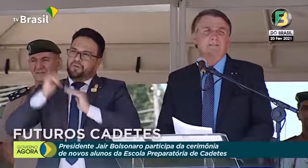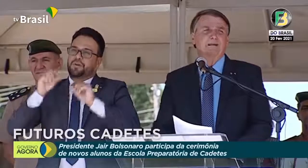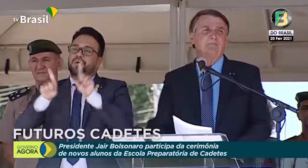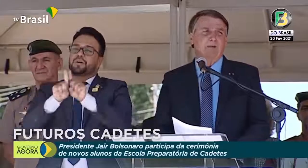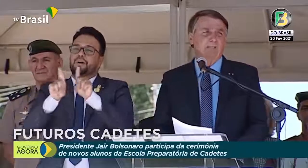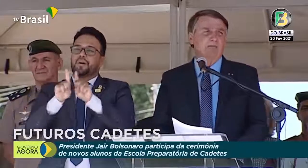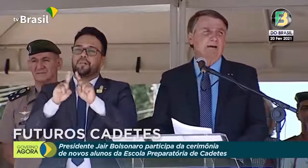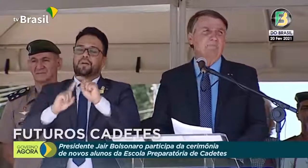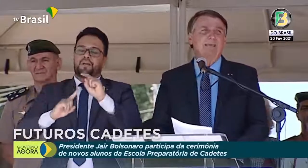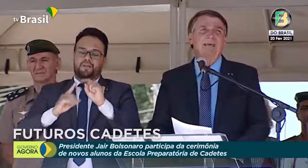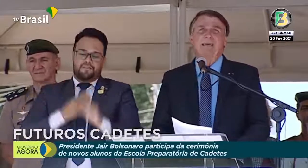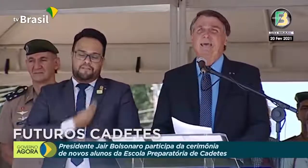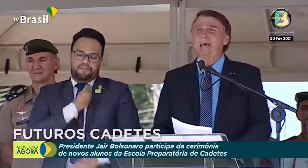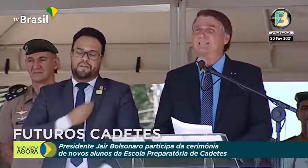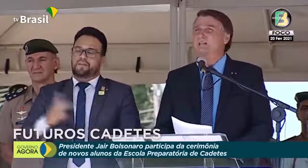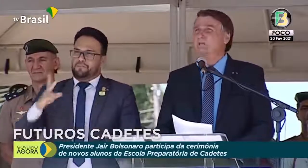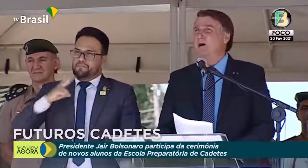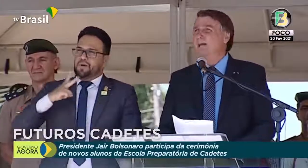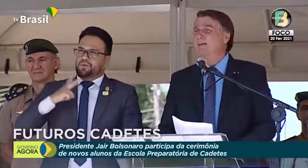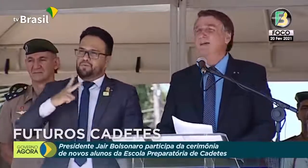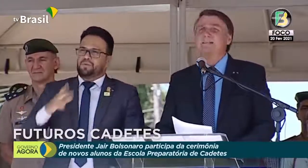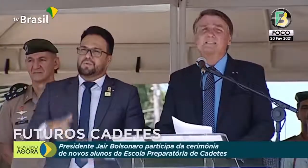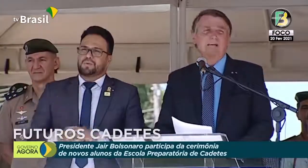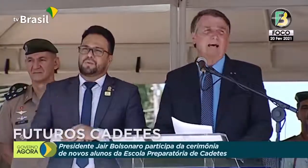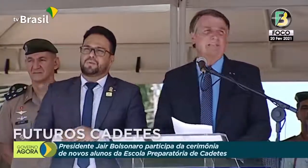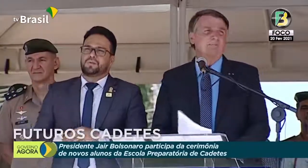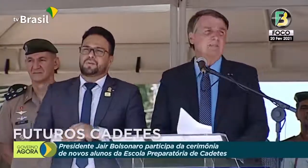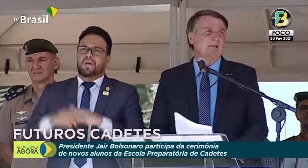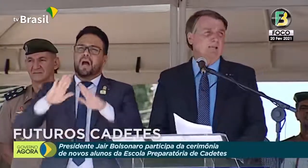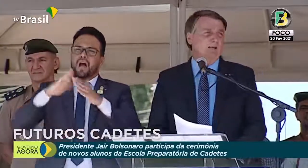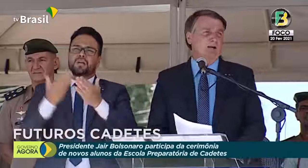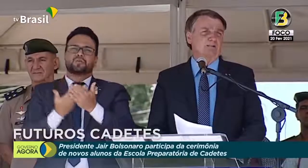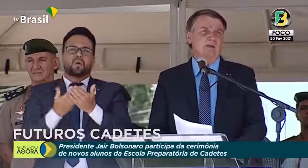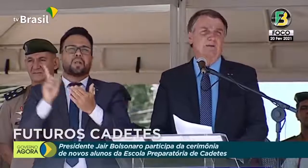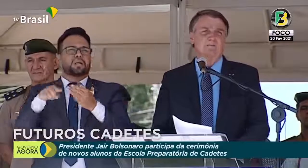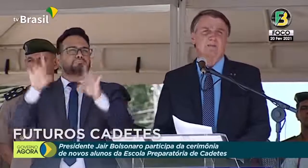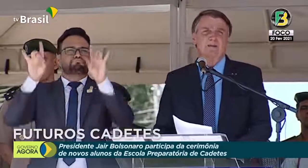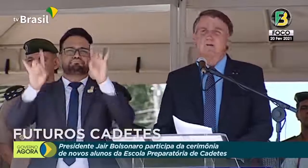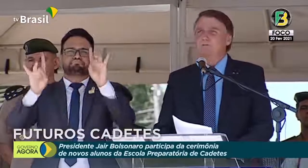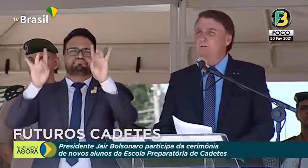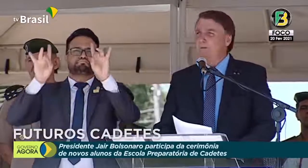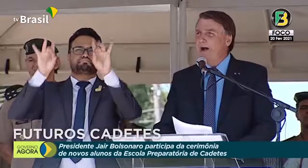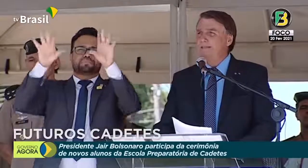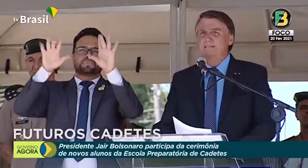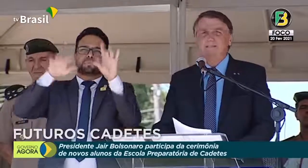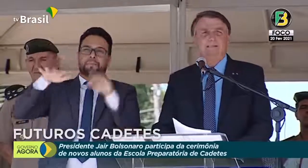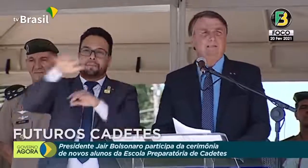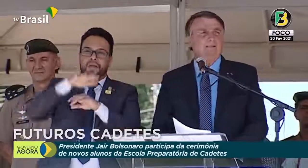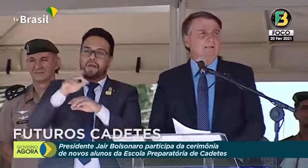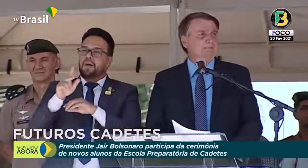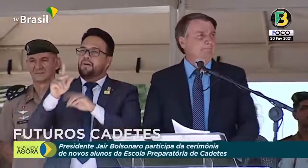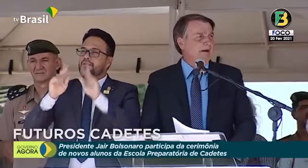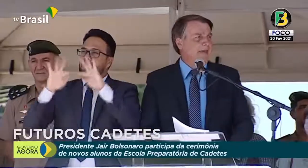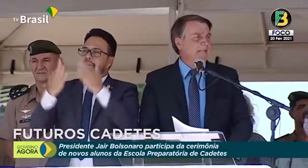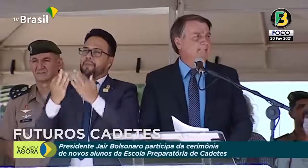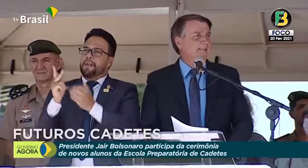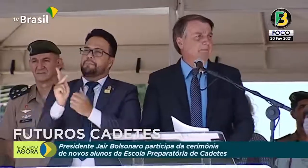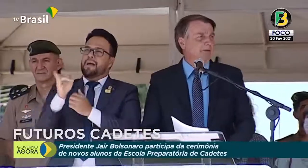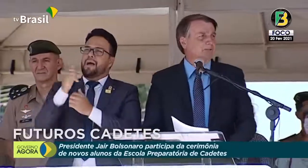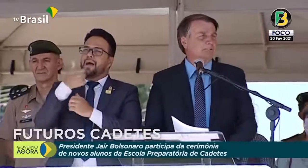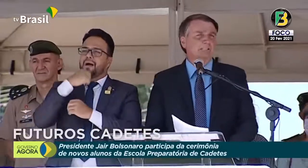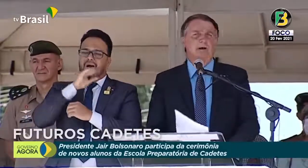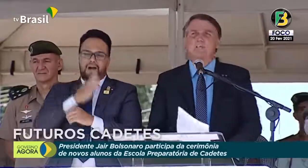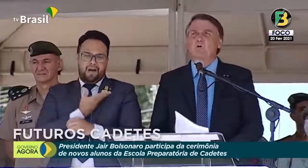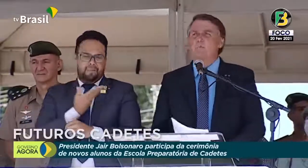como para a vida particular. Essa escola é sagrada em nosso meio. Os pais,